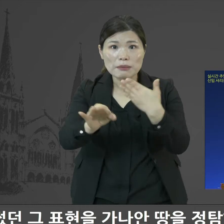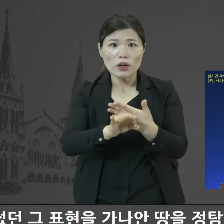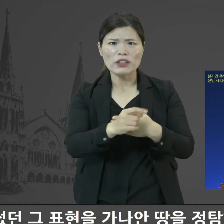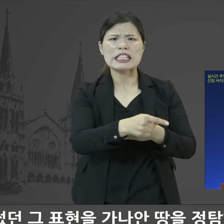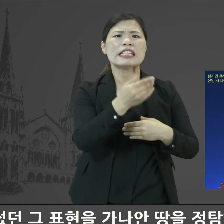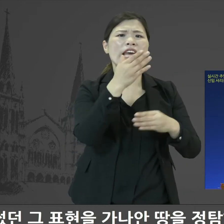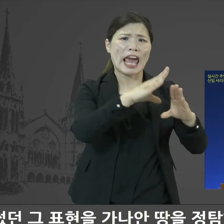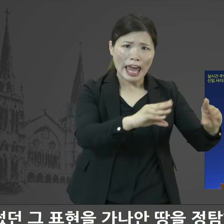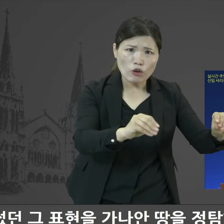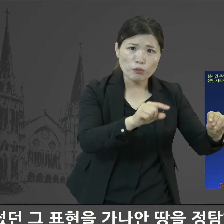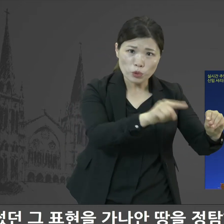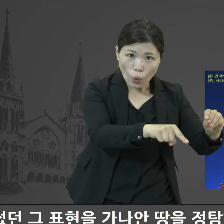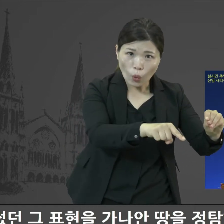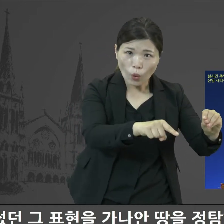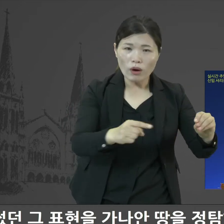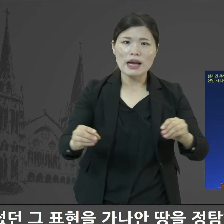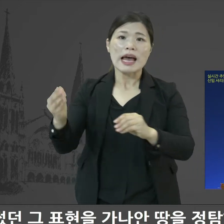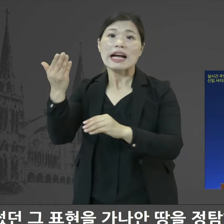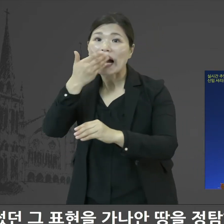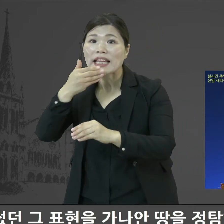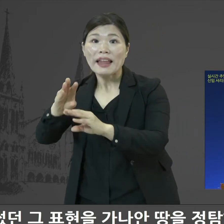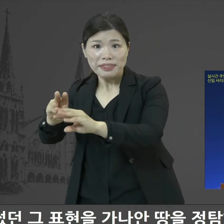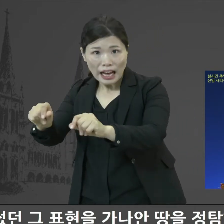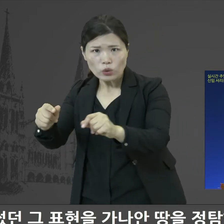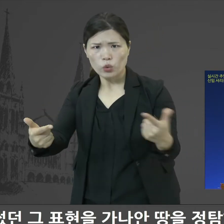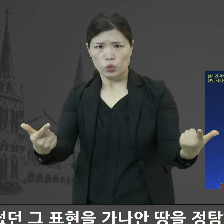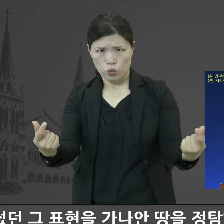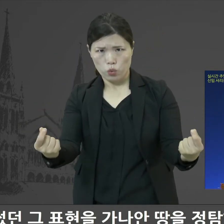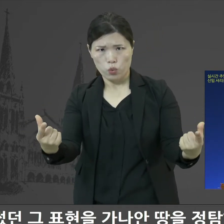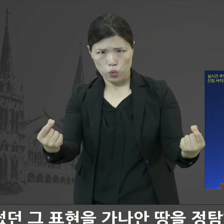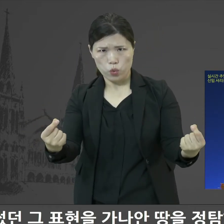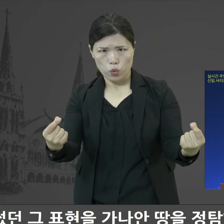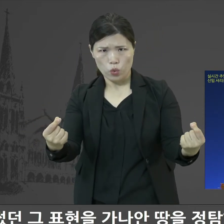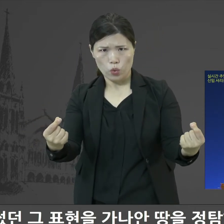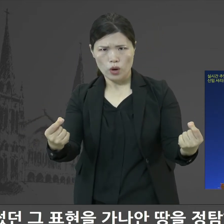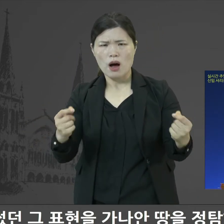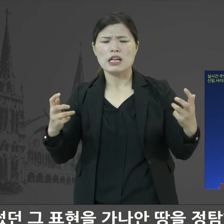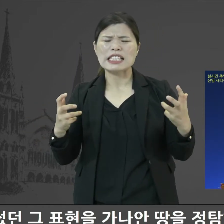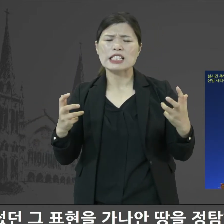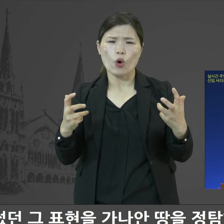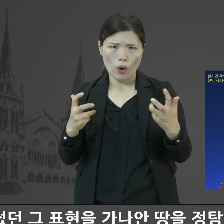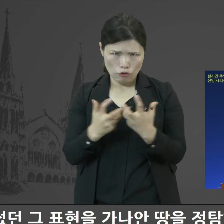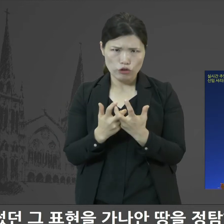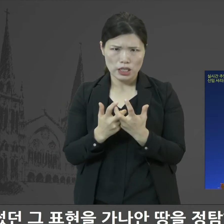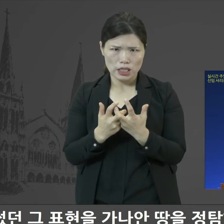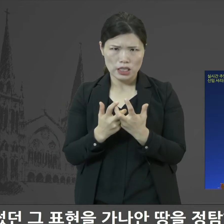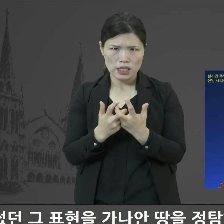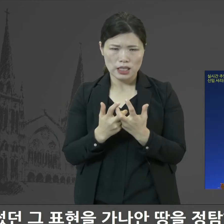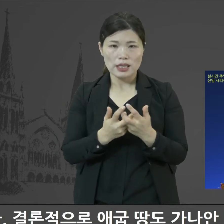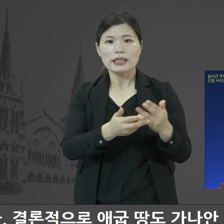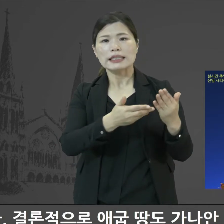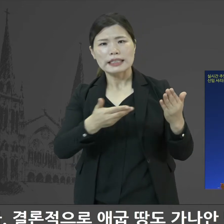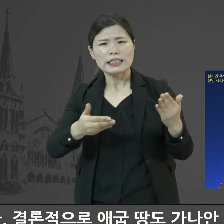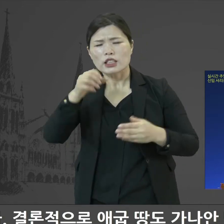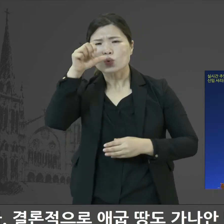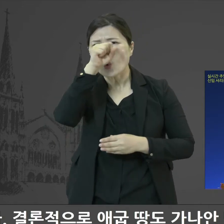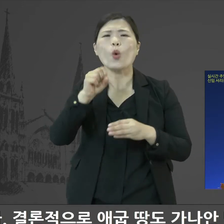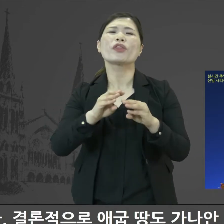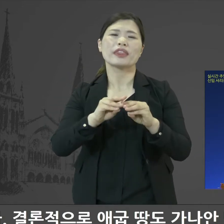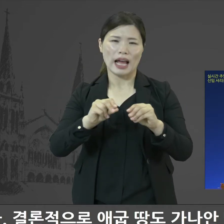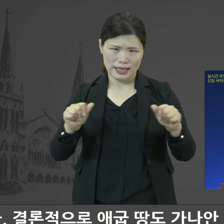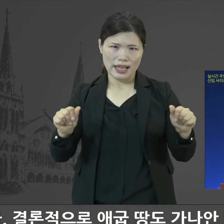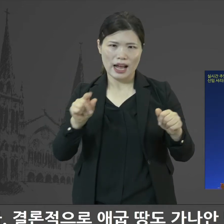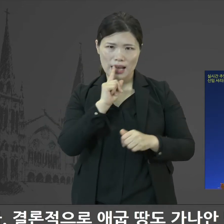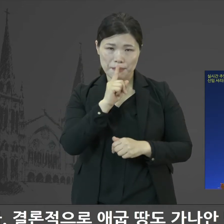땅이고 가나안 땅도 젖과 꿀이 흐르는 땅이라는 말입니다. 둘 다 비옥한 땅이다, 이렇게 우리가 얘기할